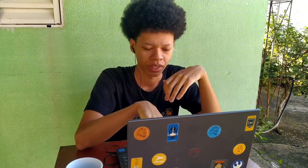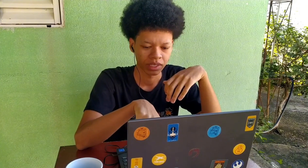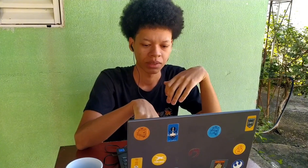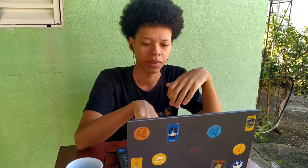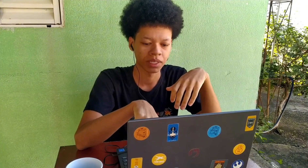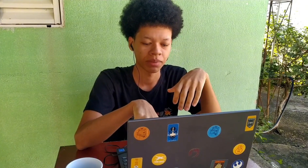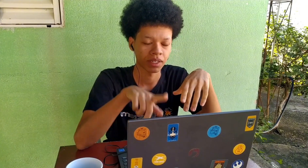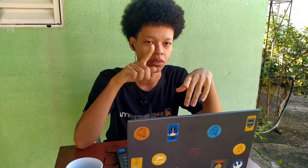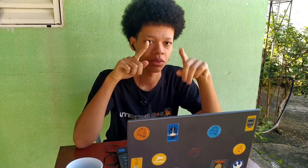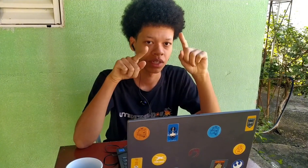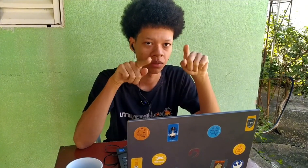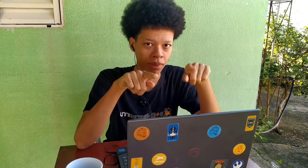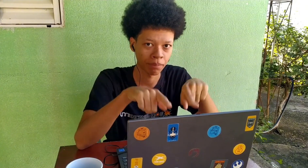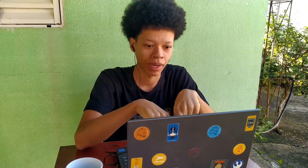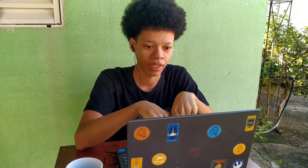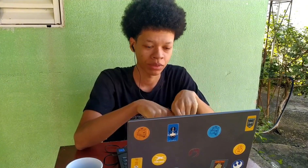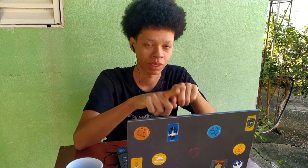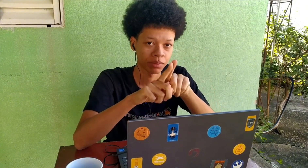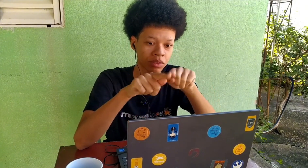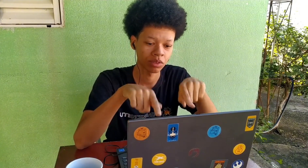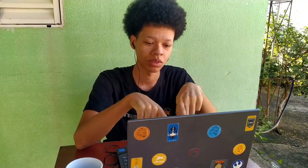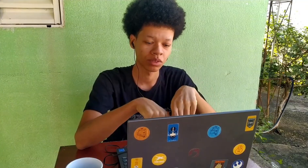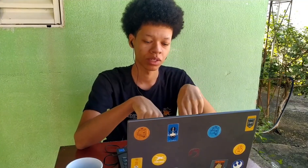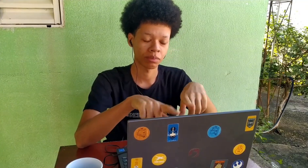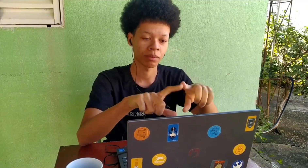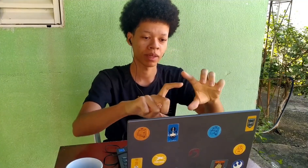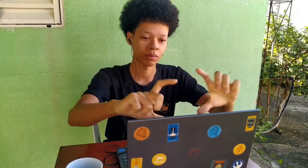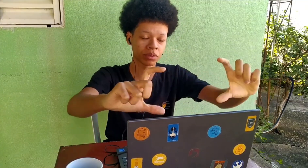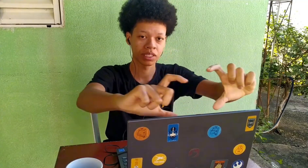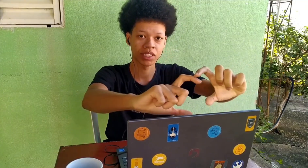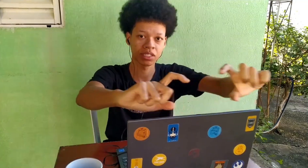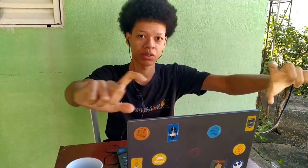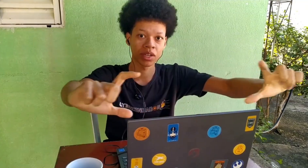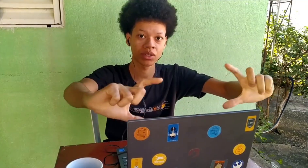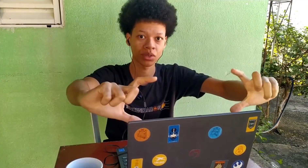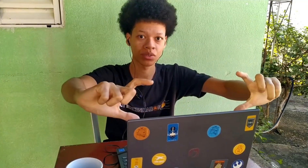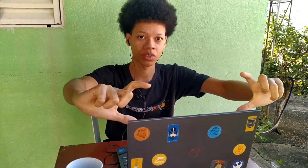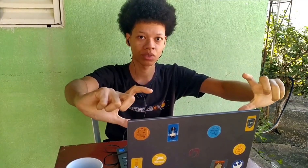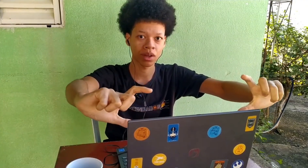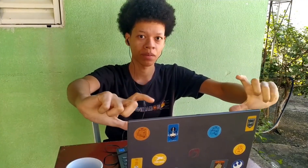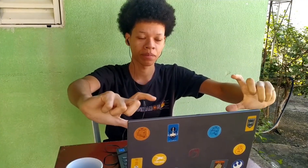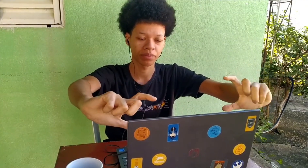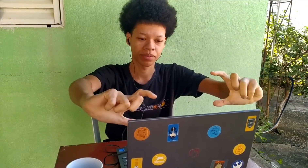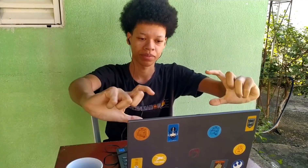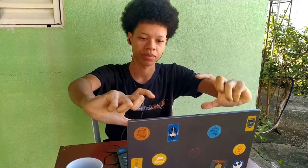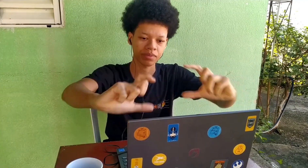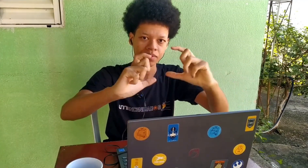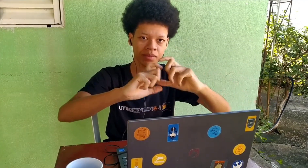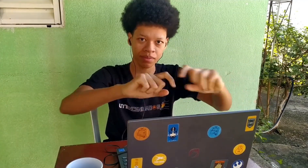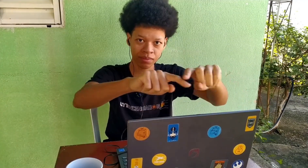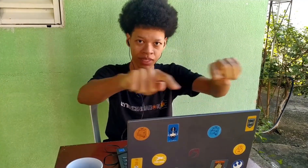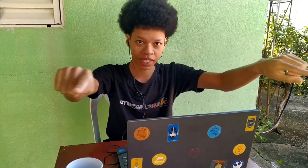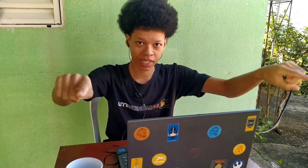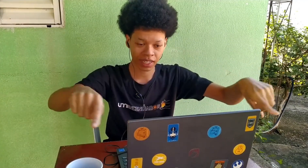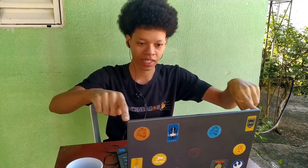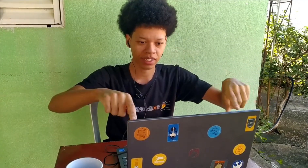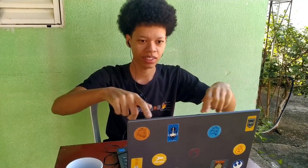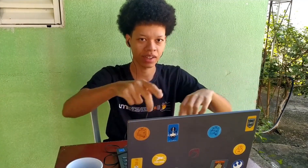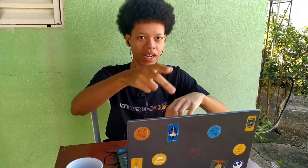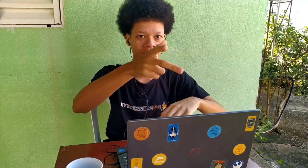Vocês podem reparar que eu tô olhando para baixo, mas porque eu tô olhando para baixo porque tinha um retorno visual, que era a telinha. Então a